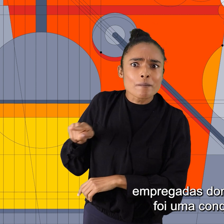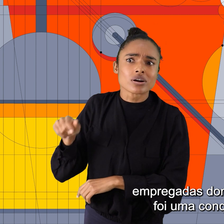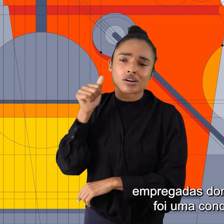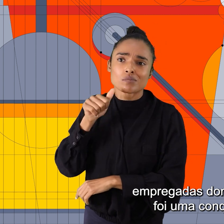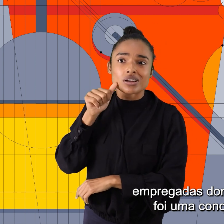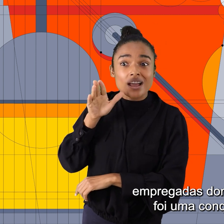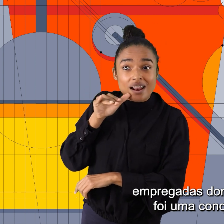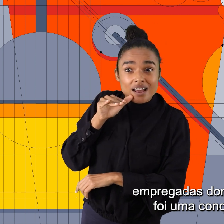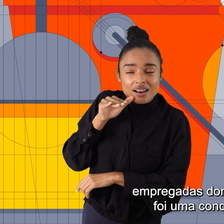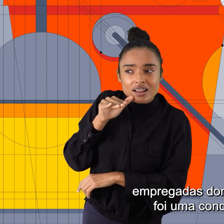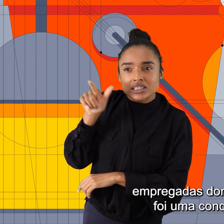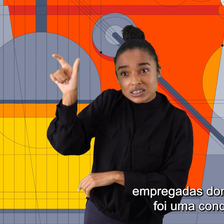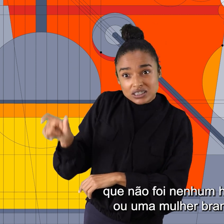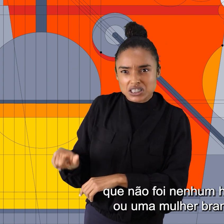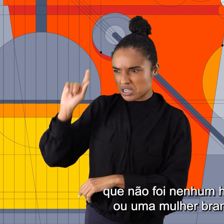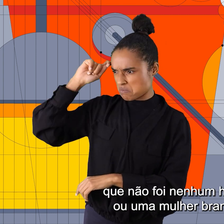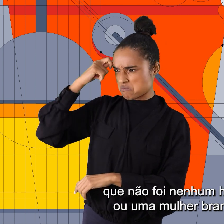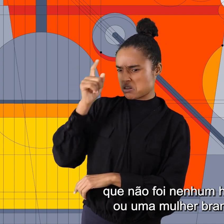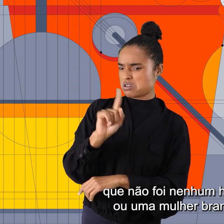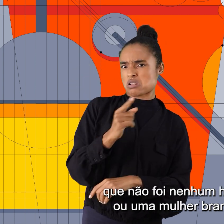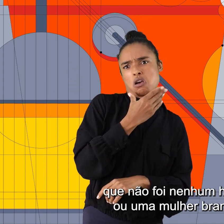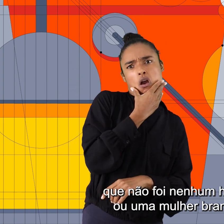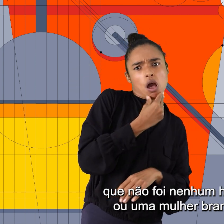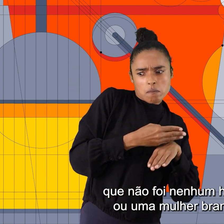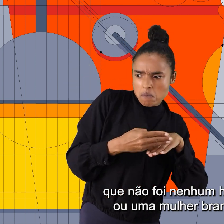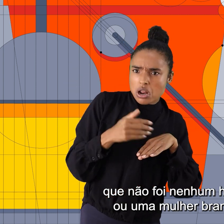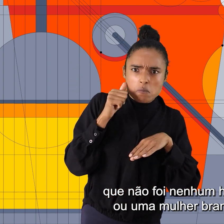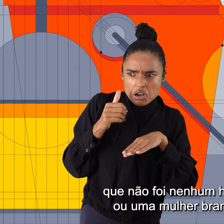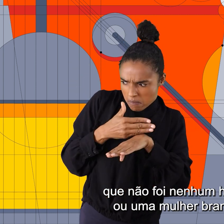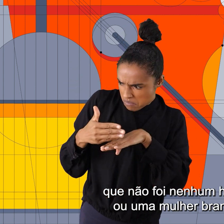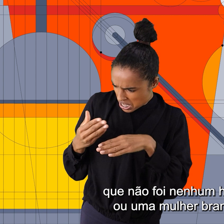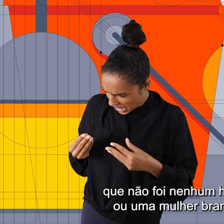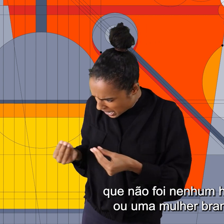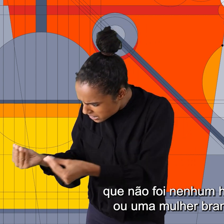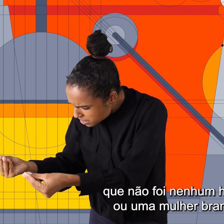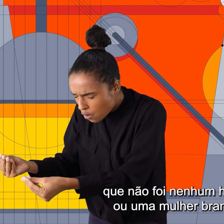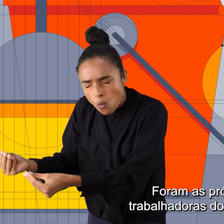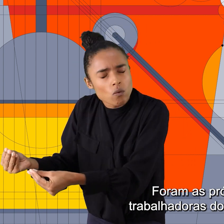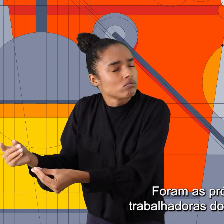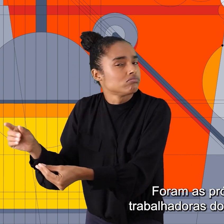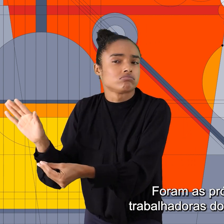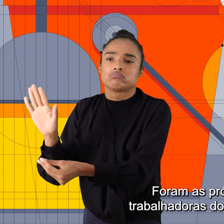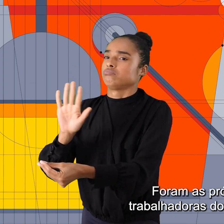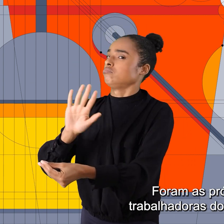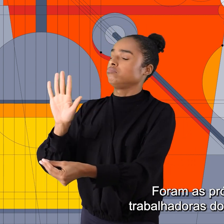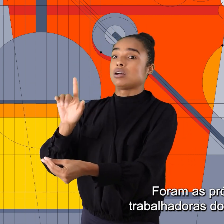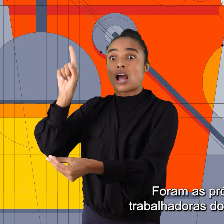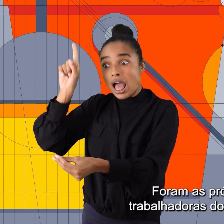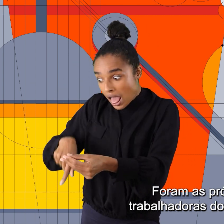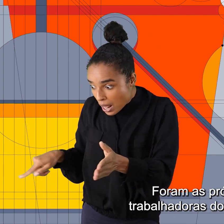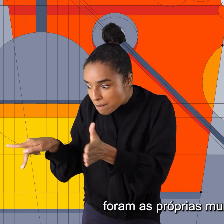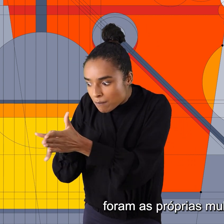empregadas domésticas foi uma conquista que não foi nenhum homem branco ou uma mulher branca que deu. Foram as próprias